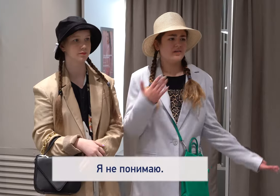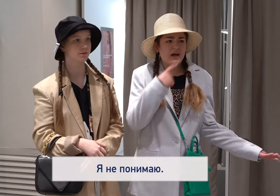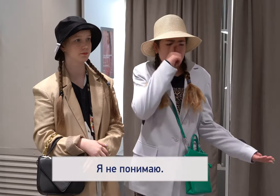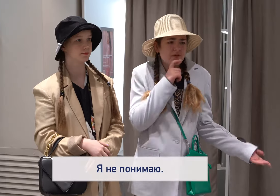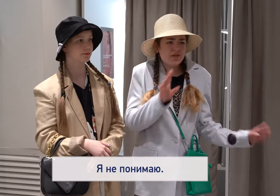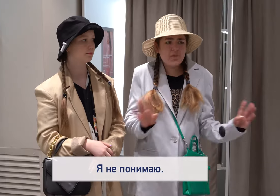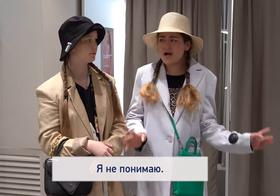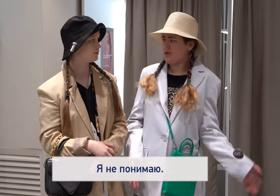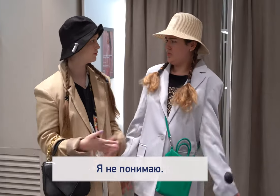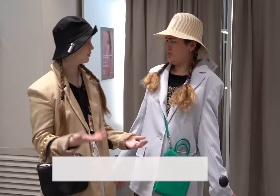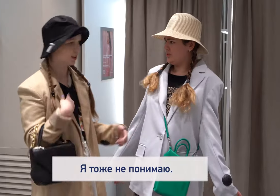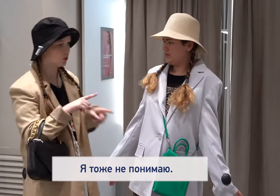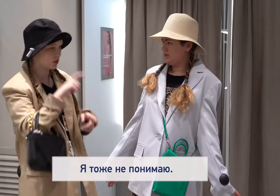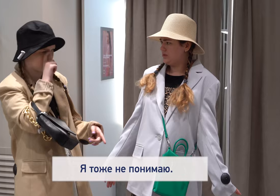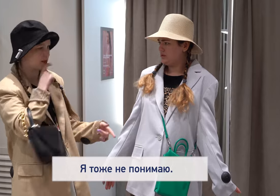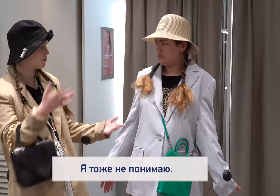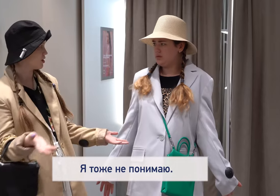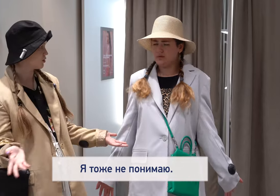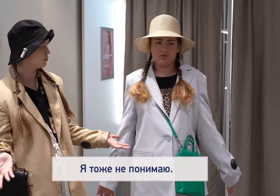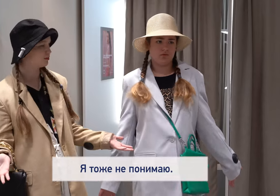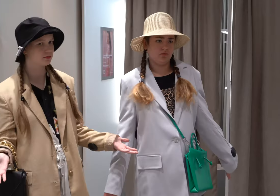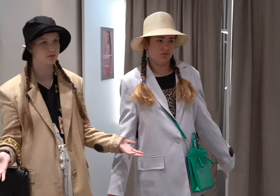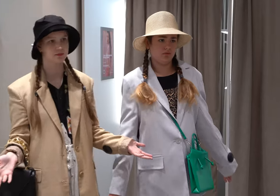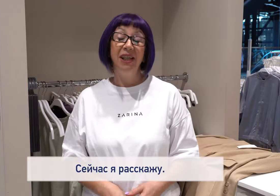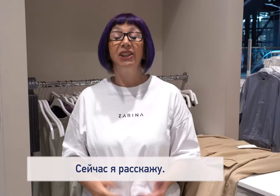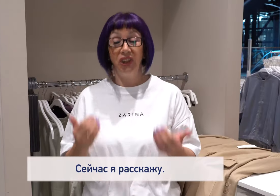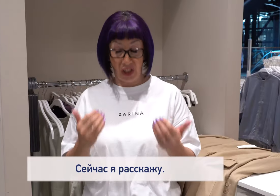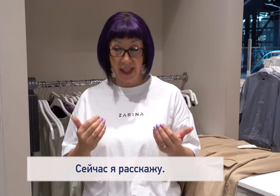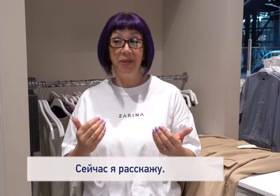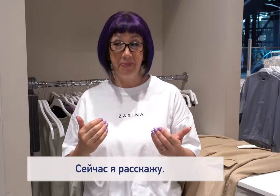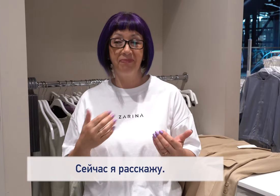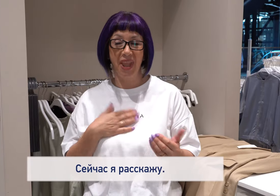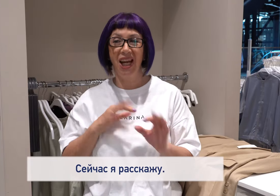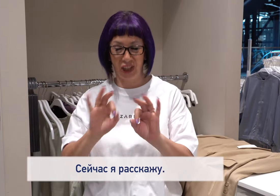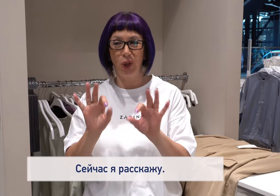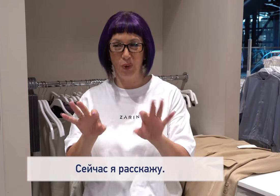спеть. Я не понимаю. Я тоже не понимаю. Сейчас я расскажу.